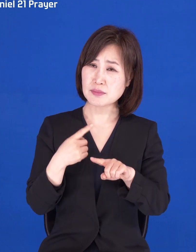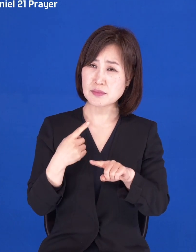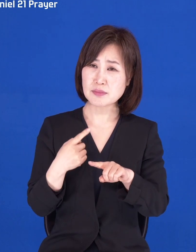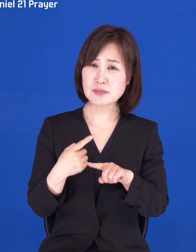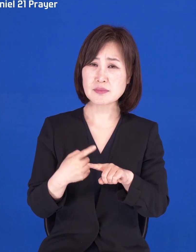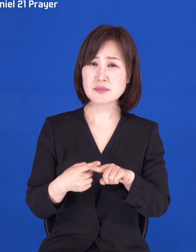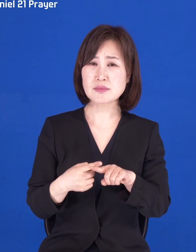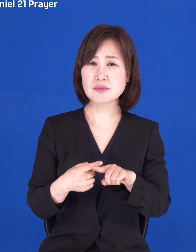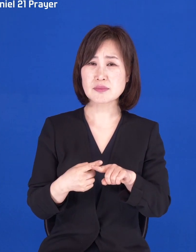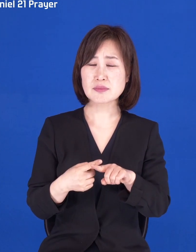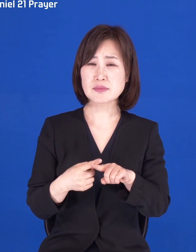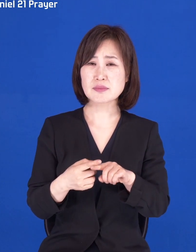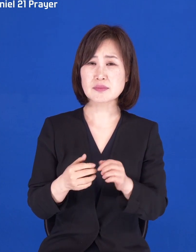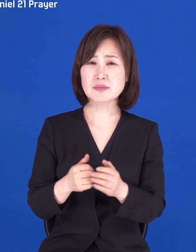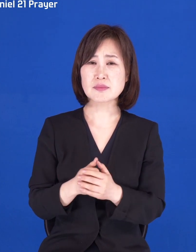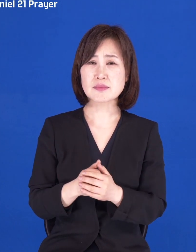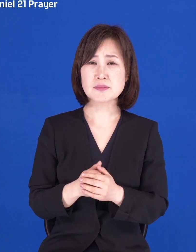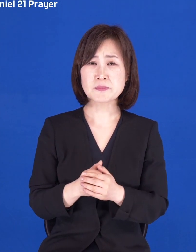몽상이요.